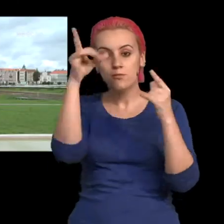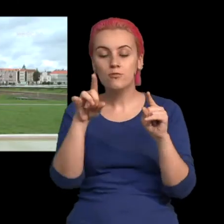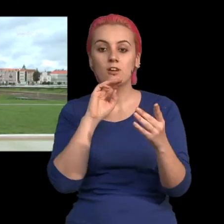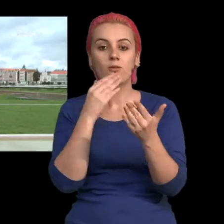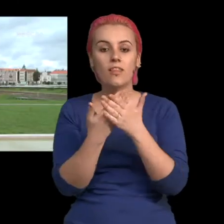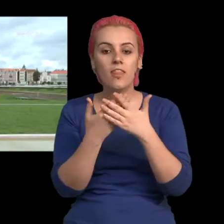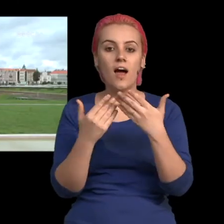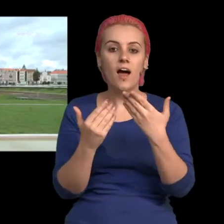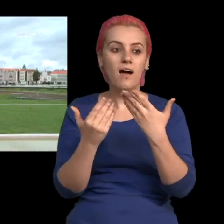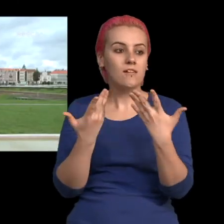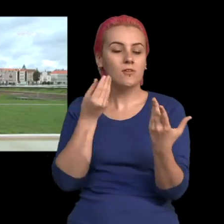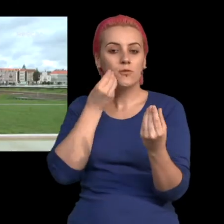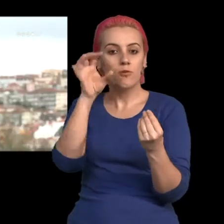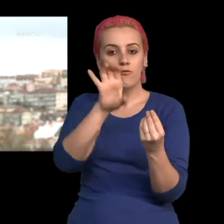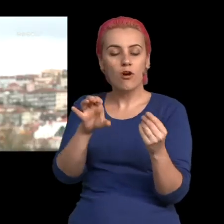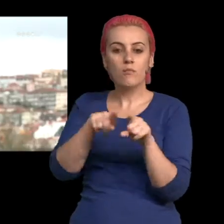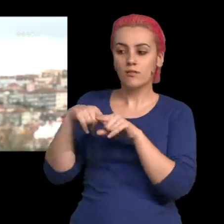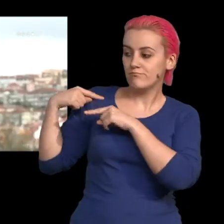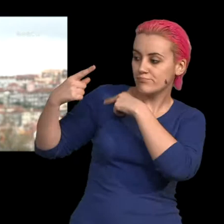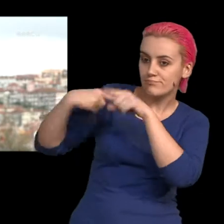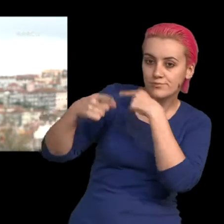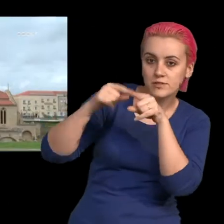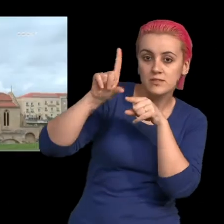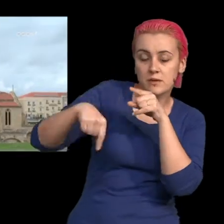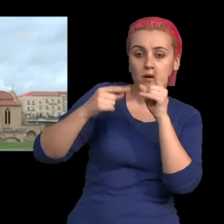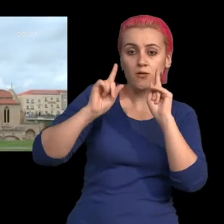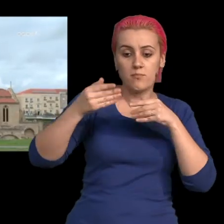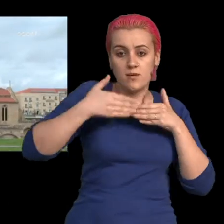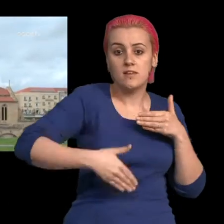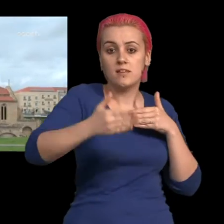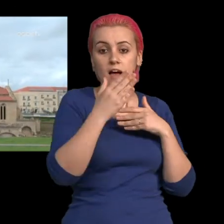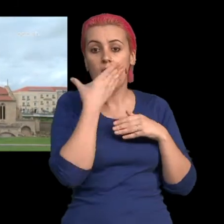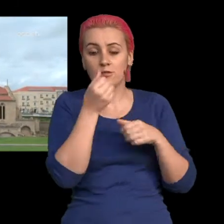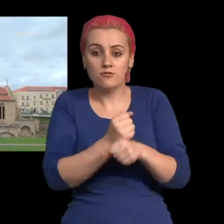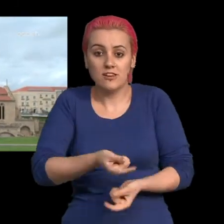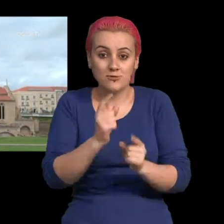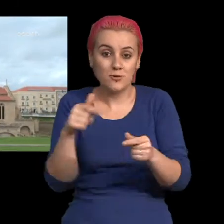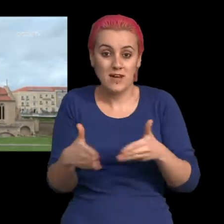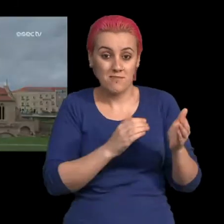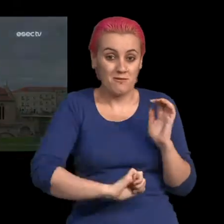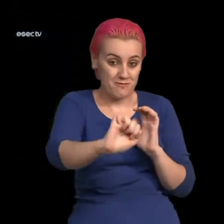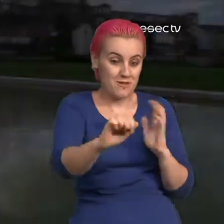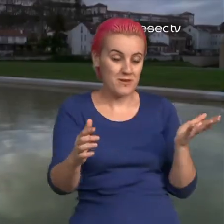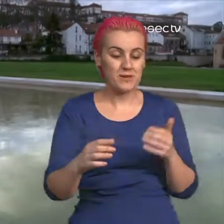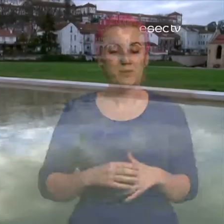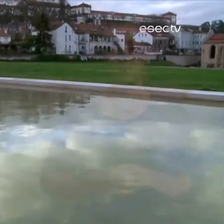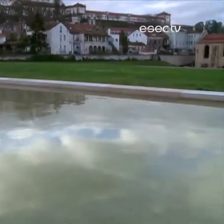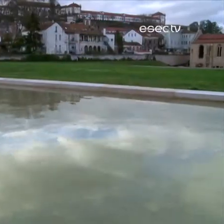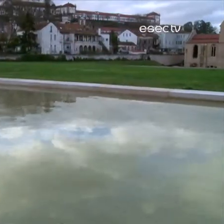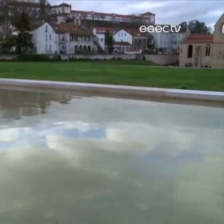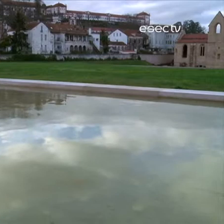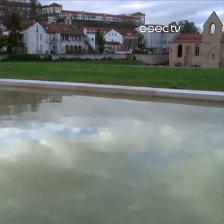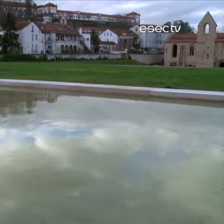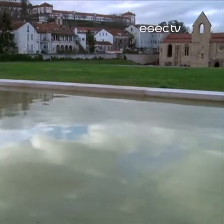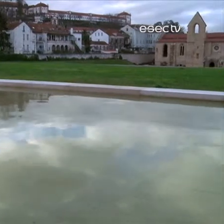um veículo de uma tradição e é um ponto de partida para os alunos fazerem o seu caminho.